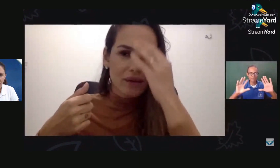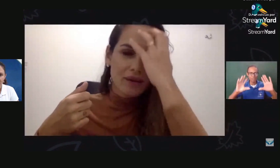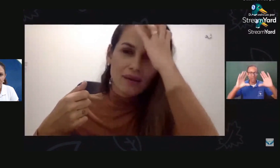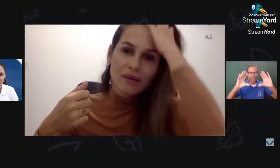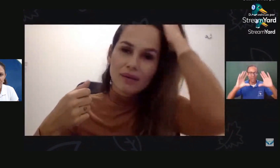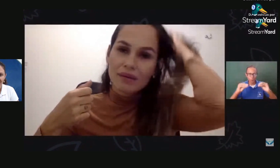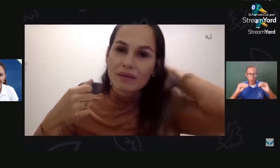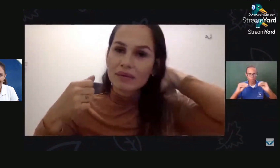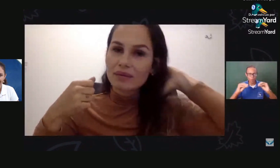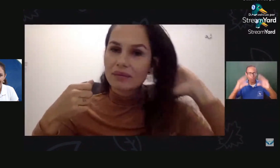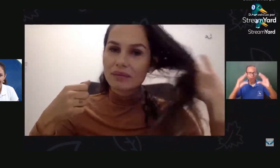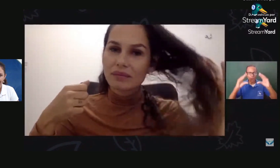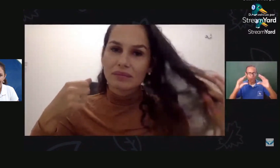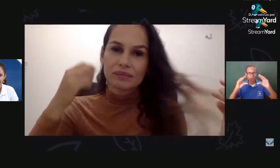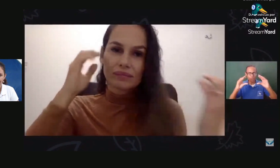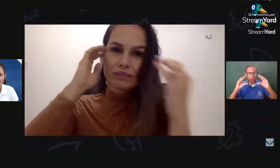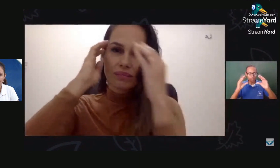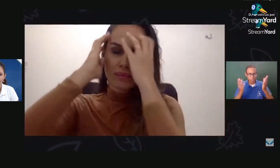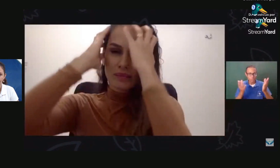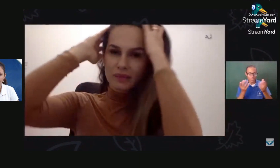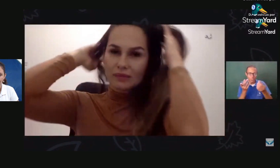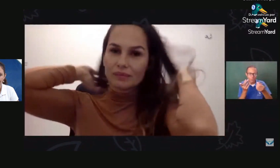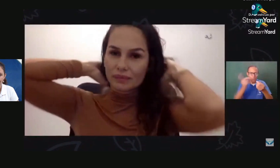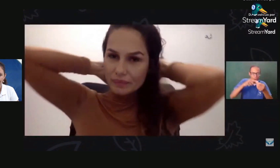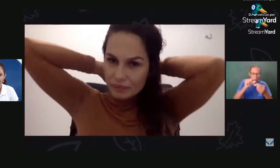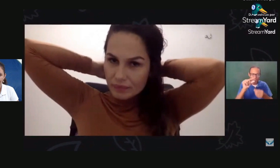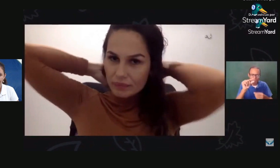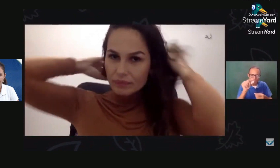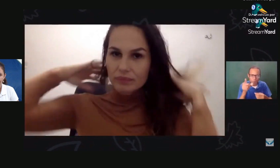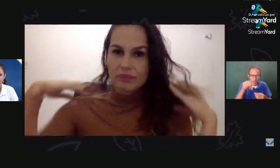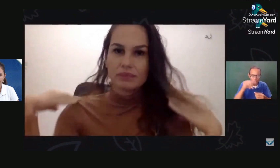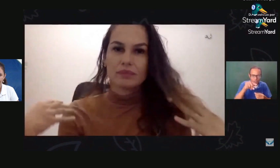Espera um minutinho. Fechou e voltou?